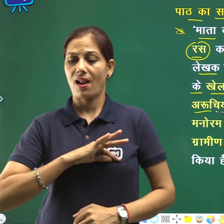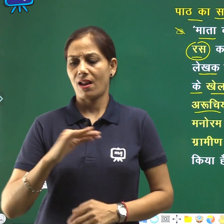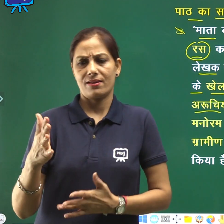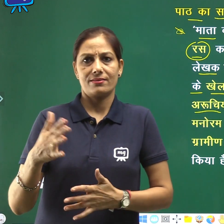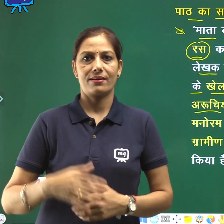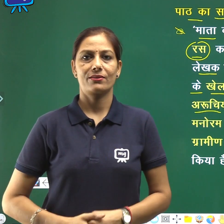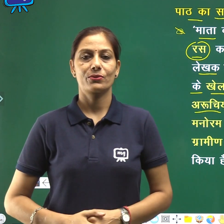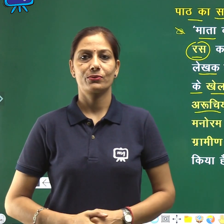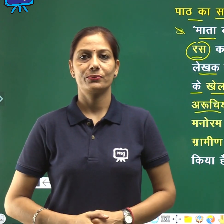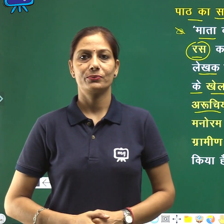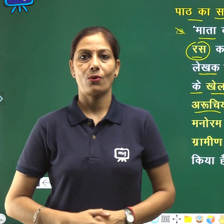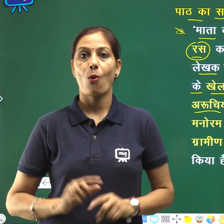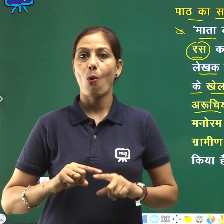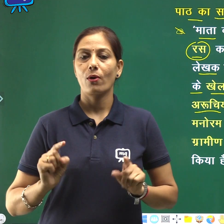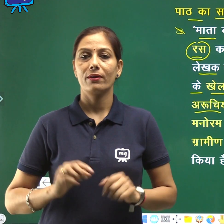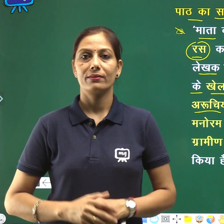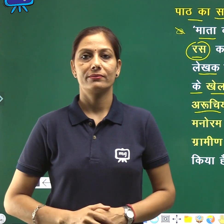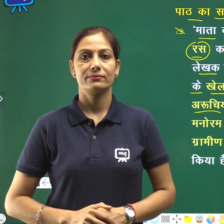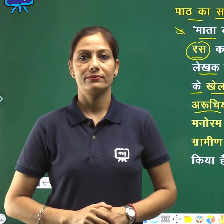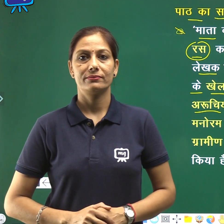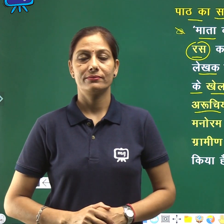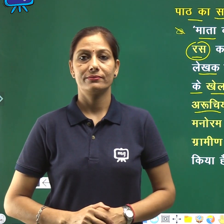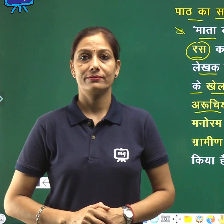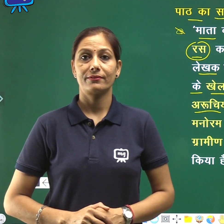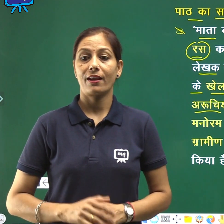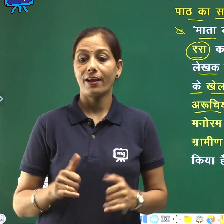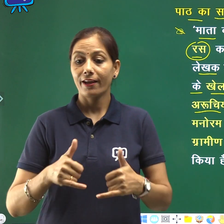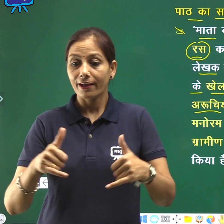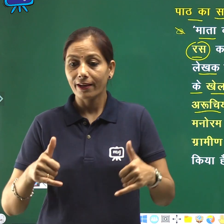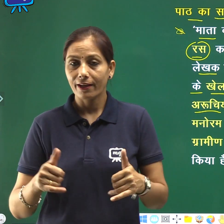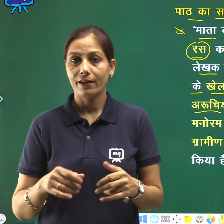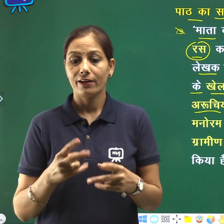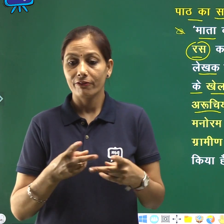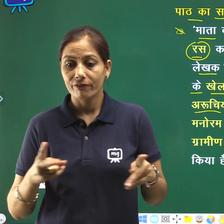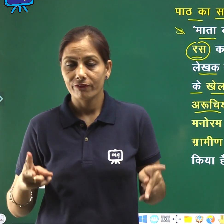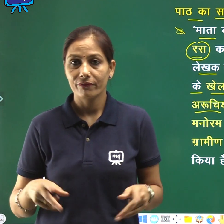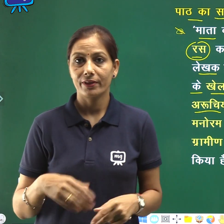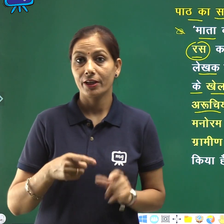अरुचियों और शरारतों का